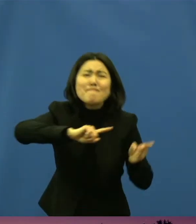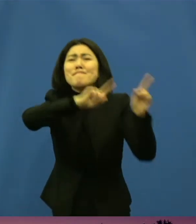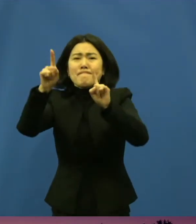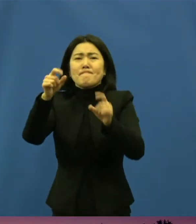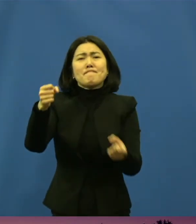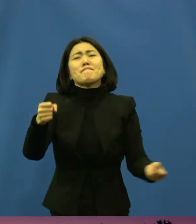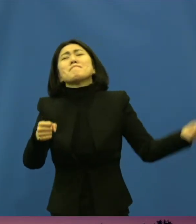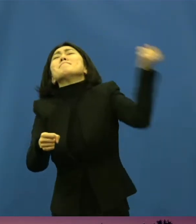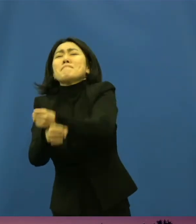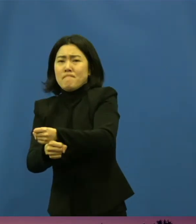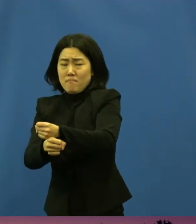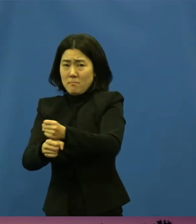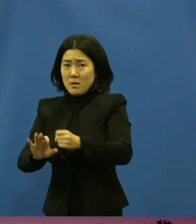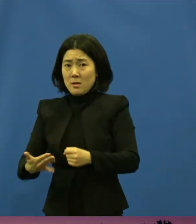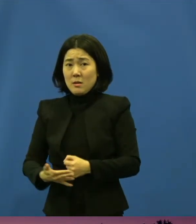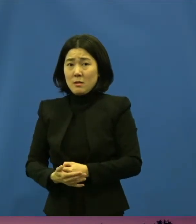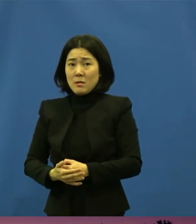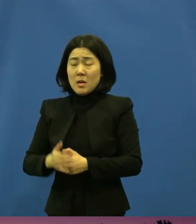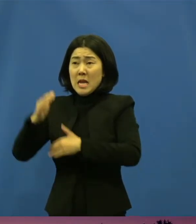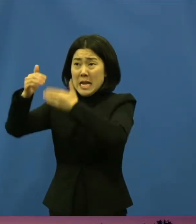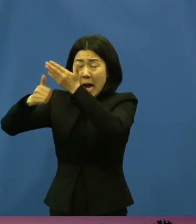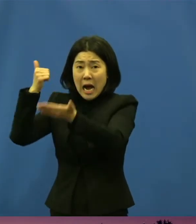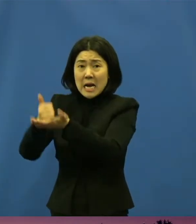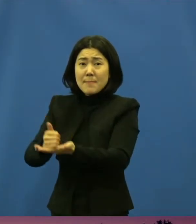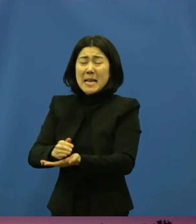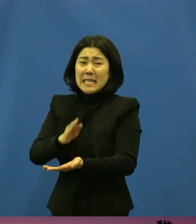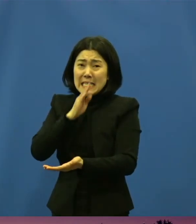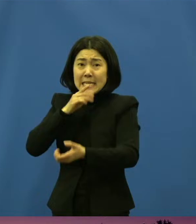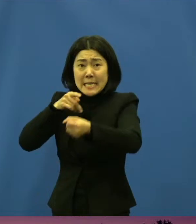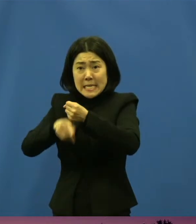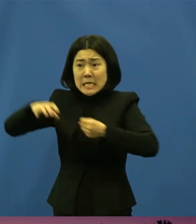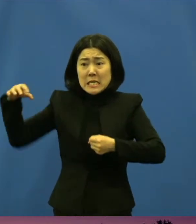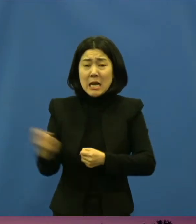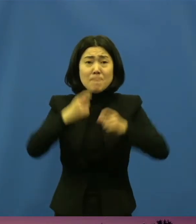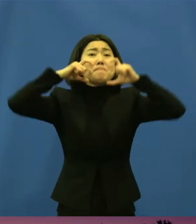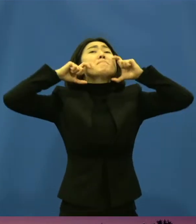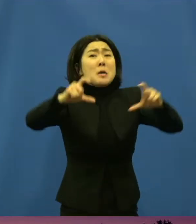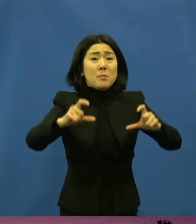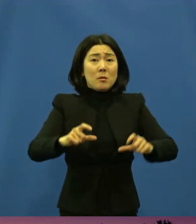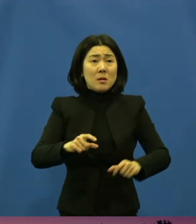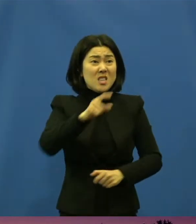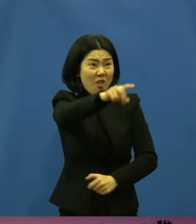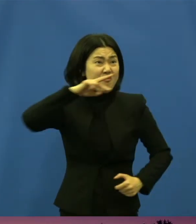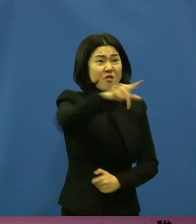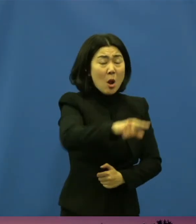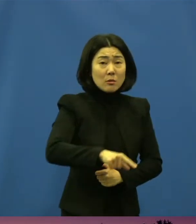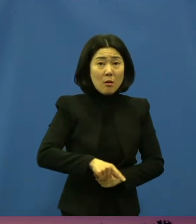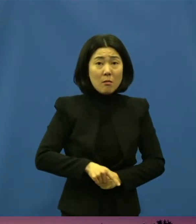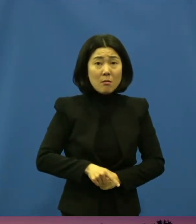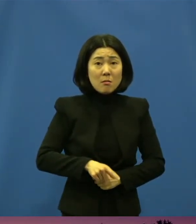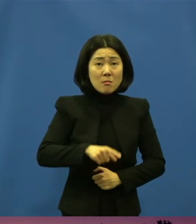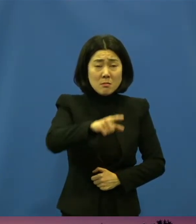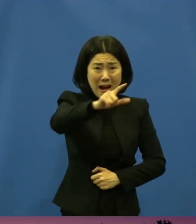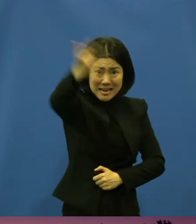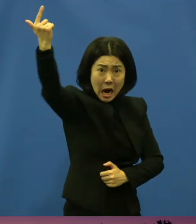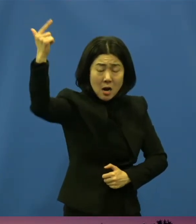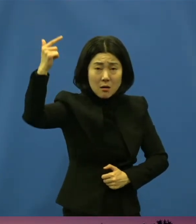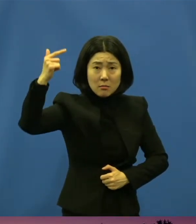가서 하나님의 진리로 바르게 잡는 일을 우리에게 그 일을 맡기신 거죠.